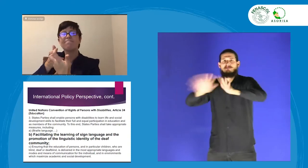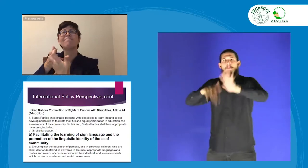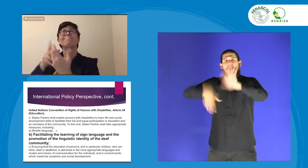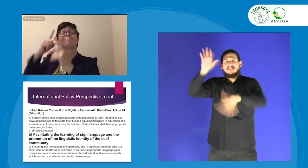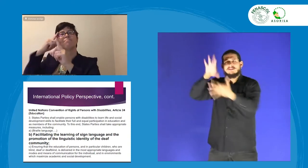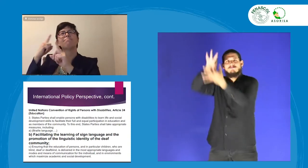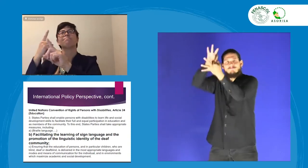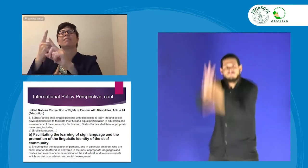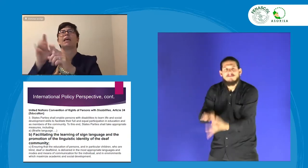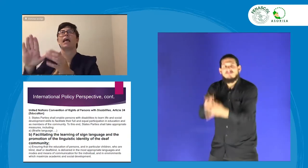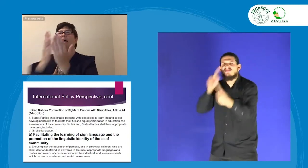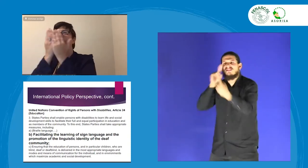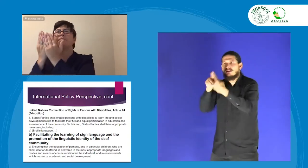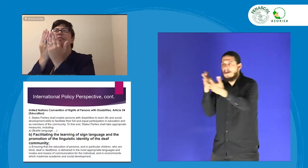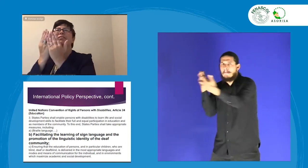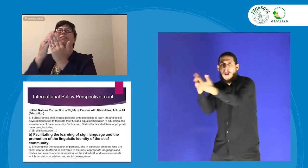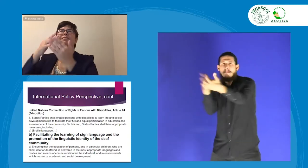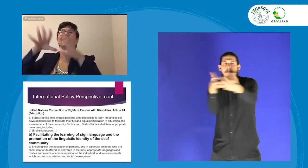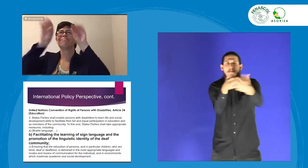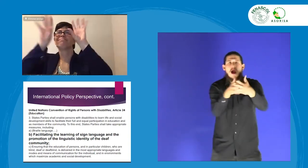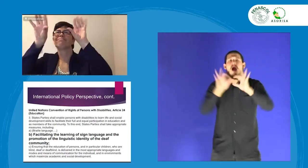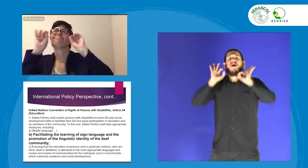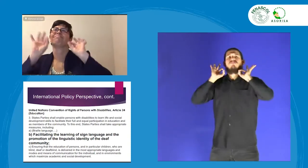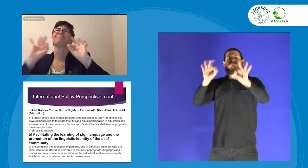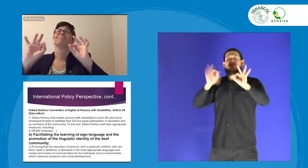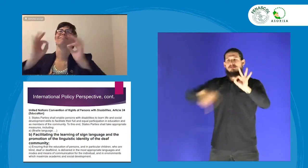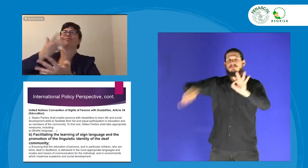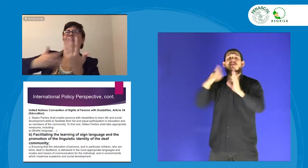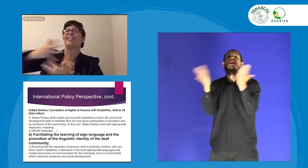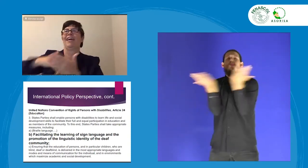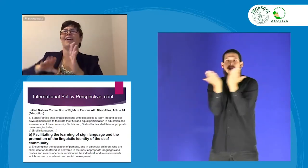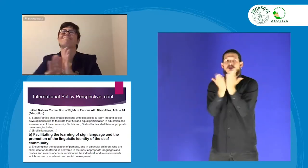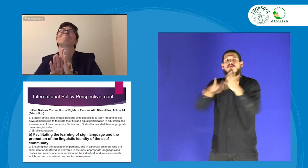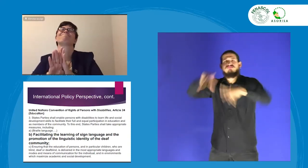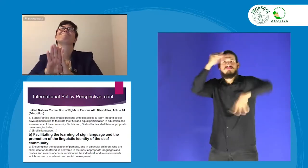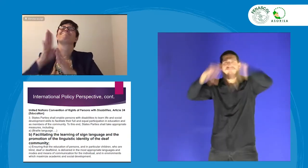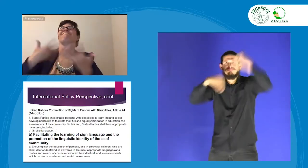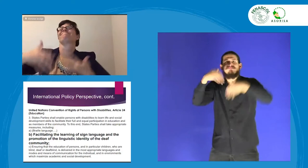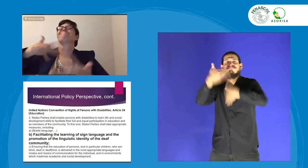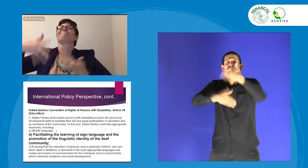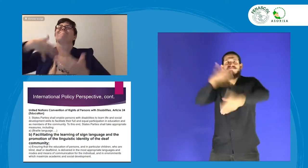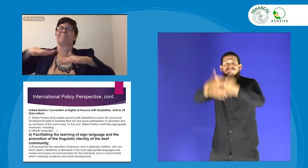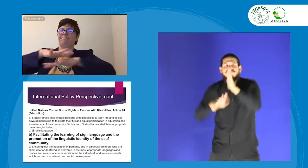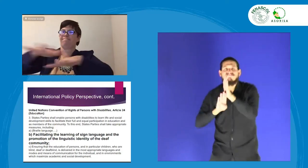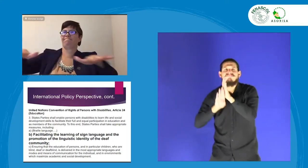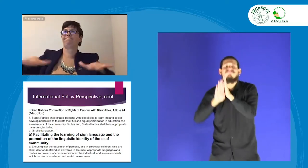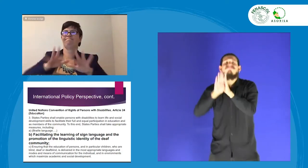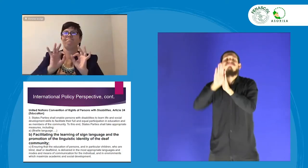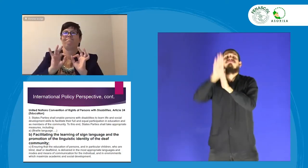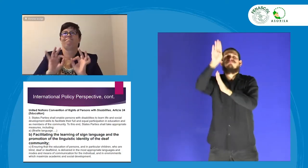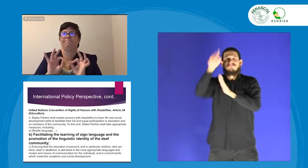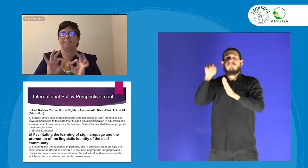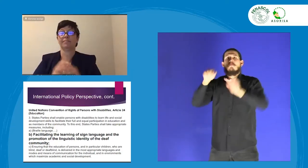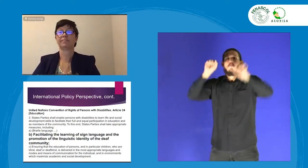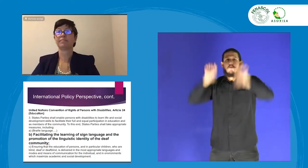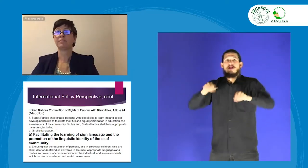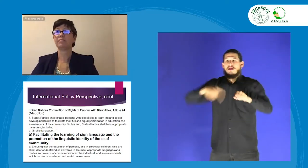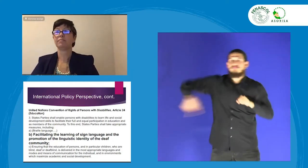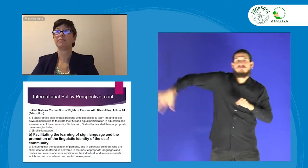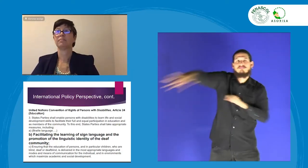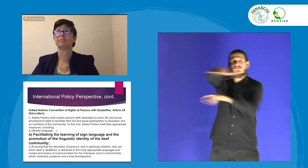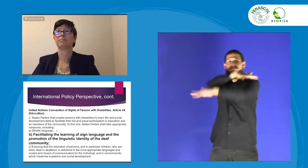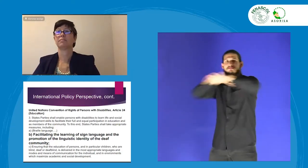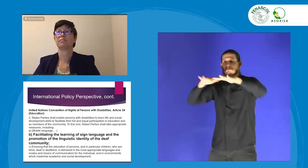también las adecuaciones, esos ajustes razonables para cada una de estas perspectivas o situaciones de la discapacidad para